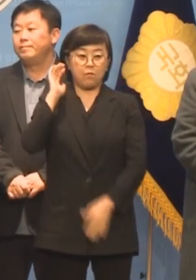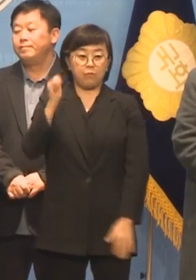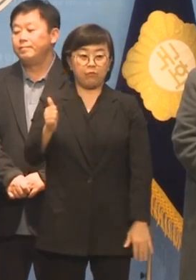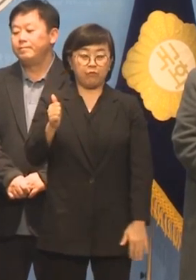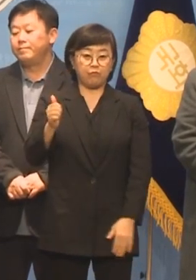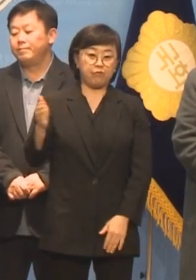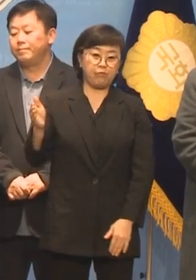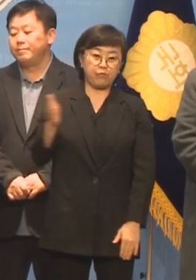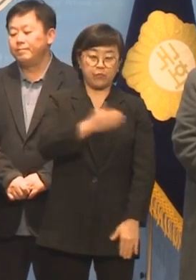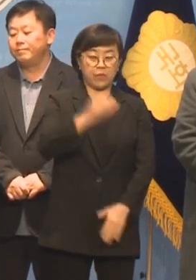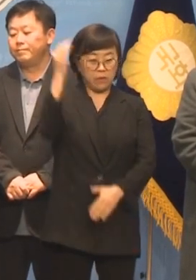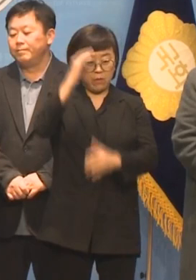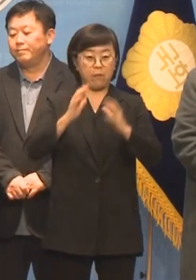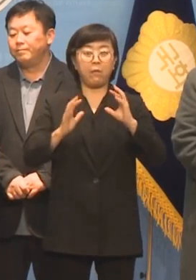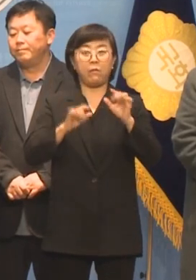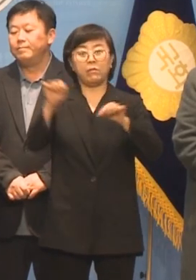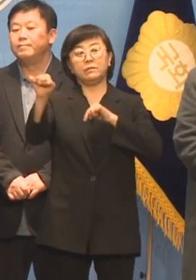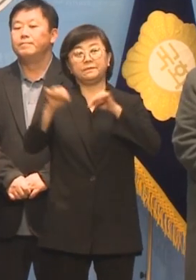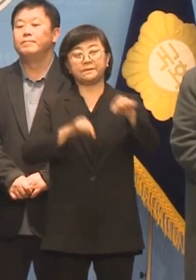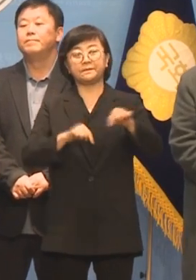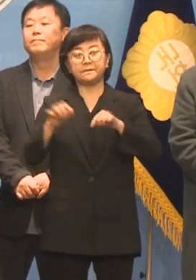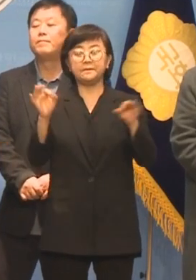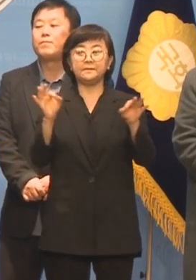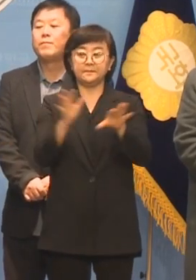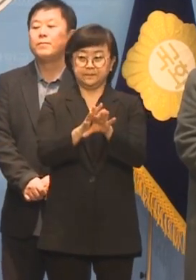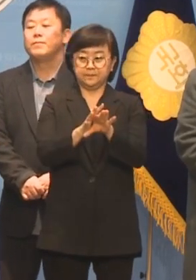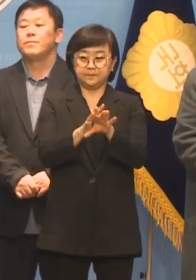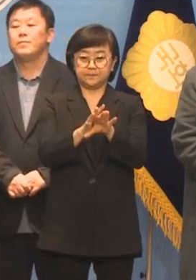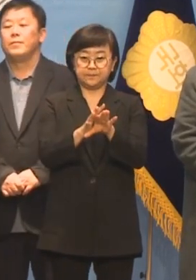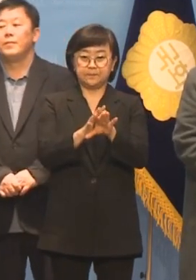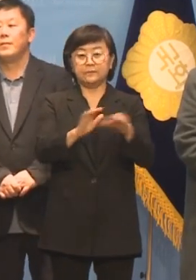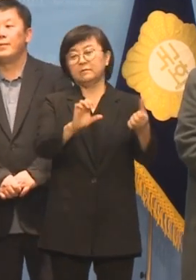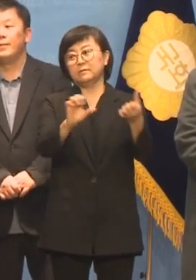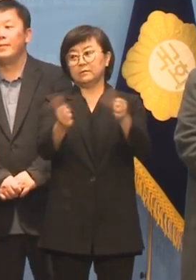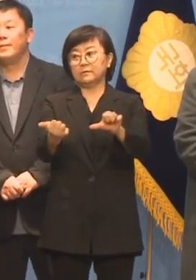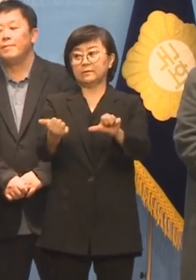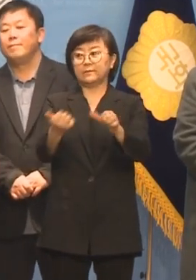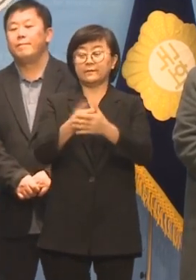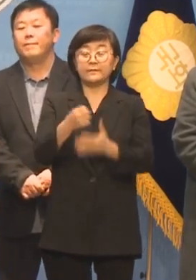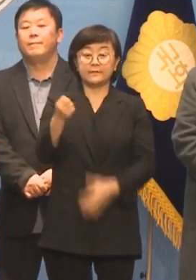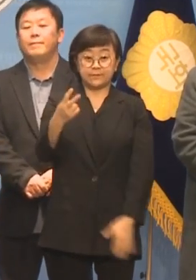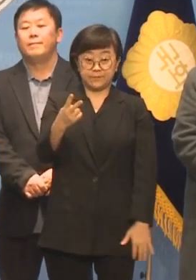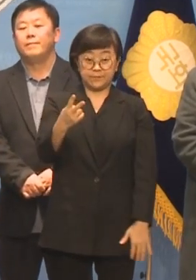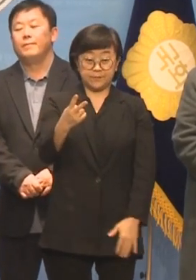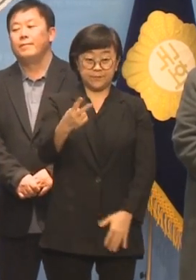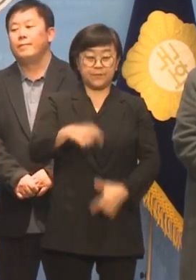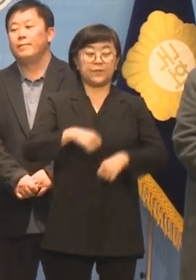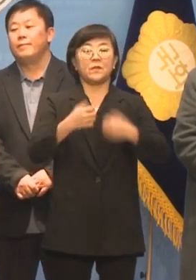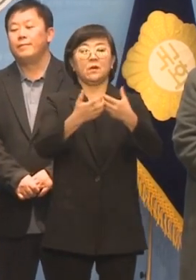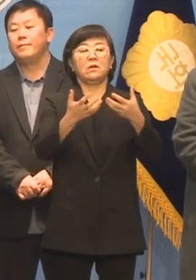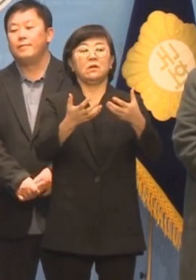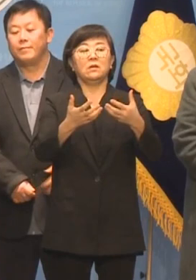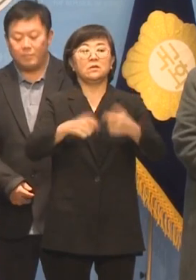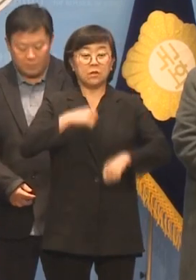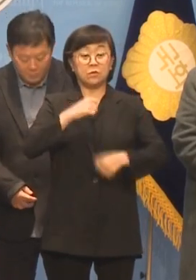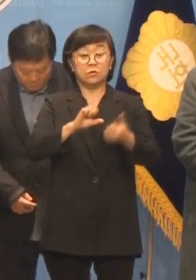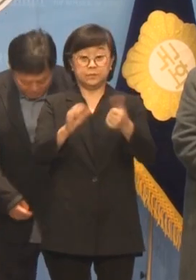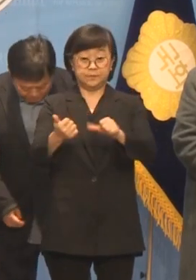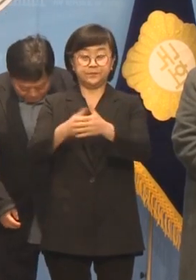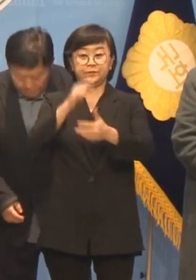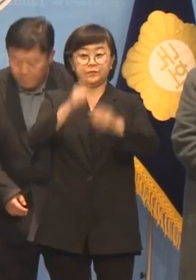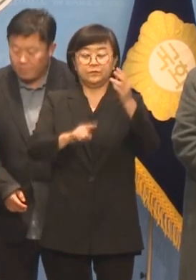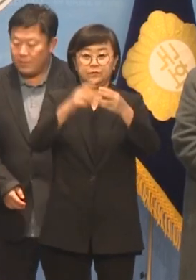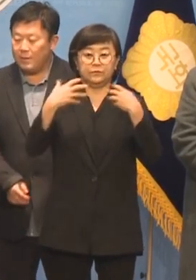대통령으로 인해서 대한민국의 정치는 없습니다. 죽었습니다. 그리고 정의도 죽었습니다. 윤석열